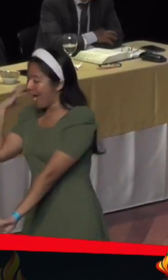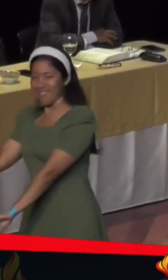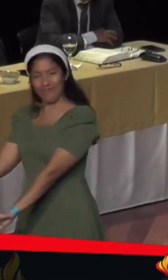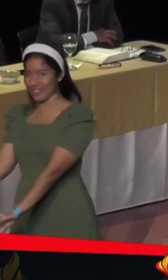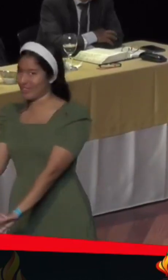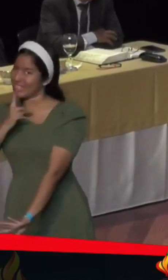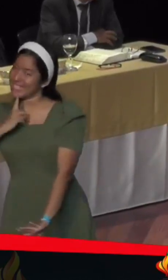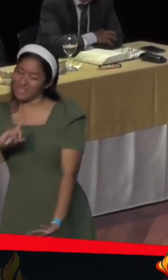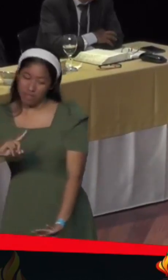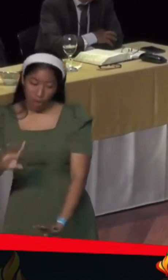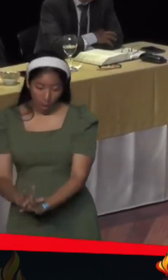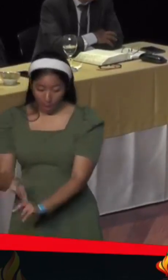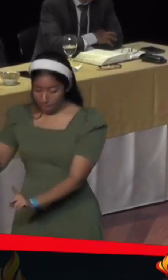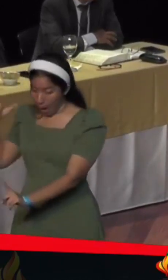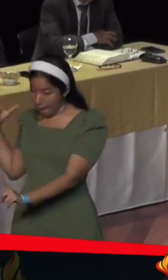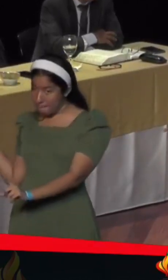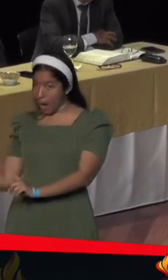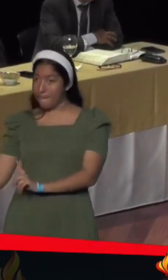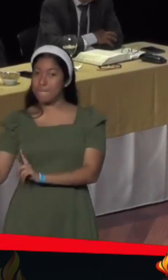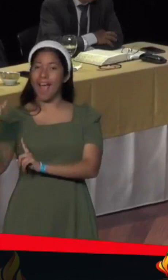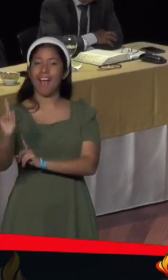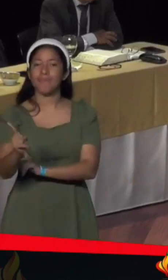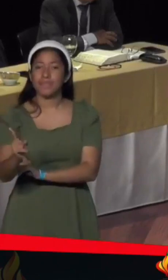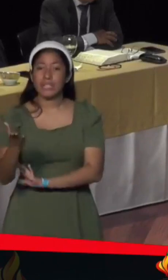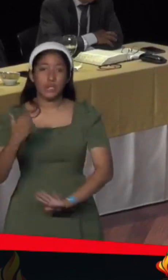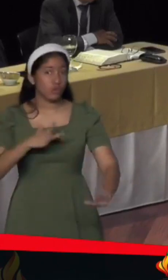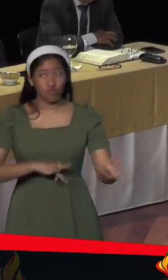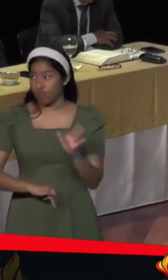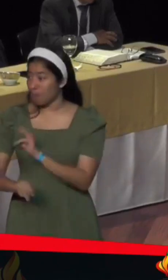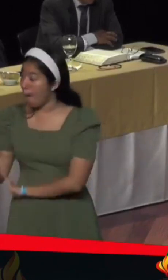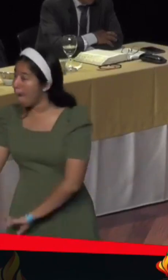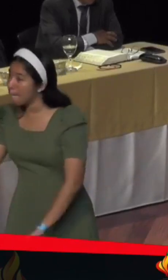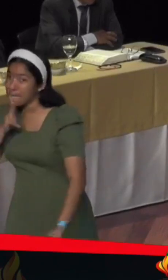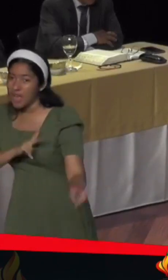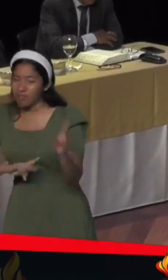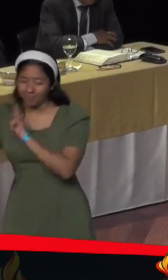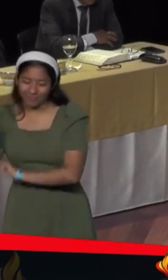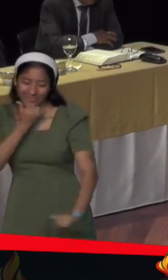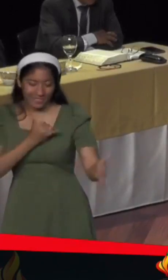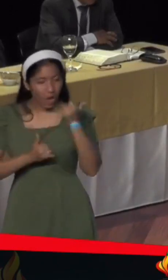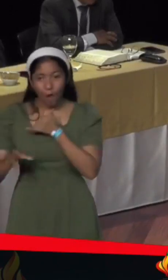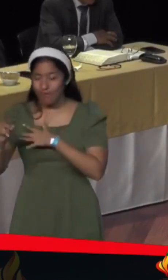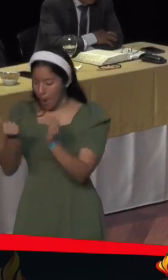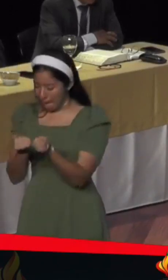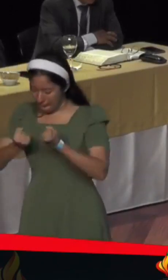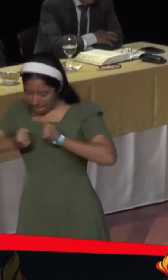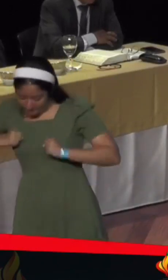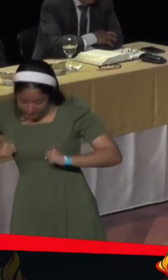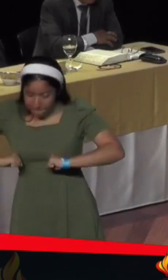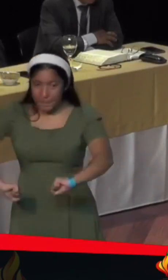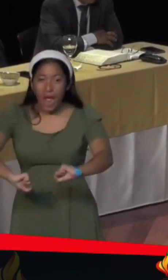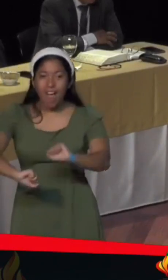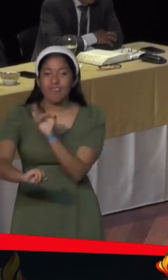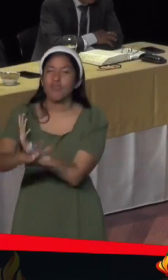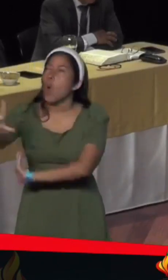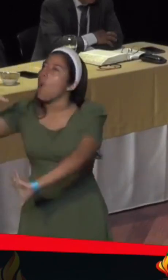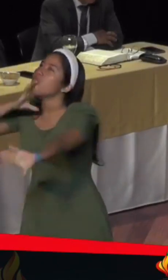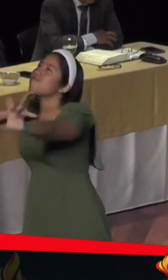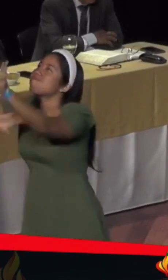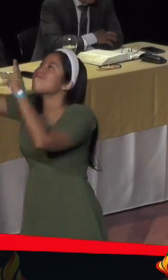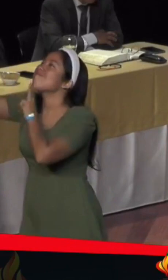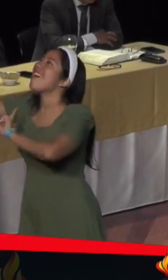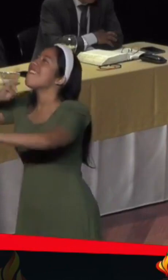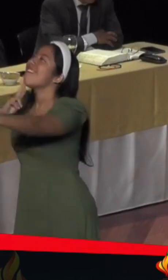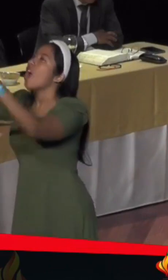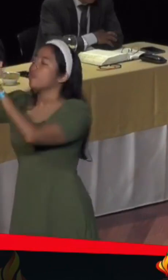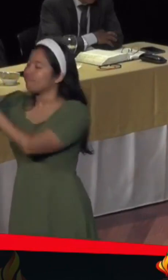voy a llevar. Mira, tus errores, al contrario, van a ser catapultas para crear un hombre que va a hablar con Dios cara a cara.